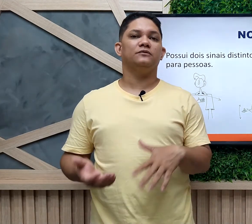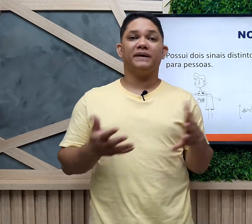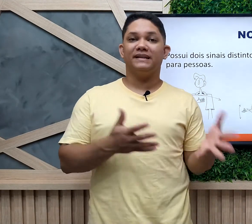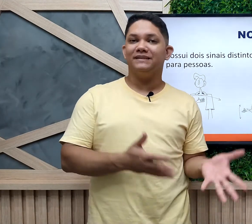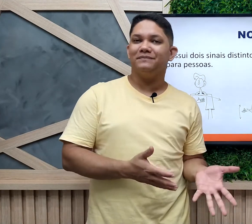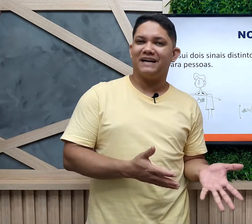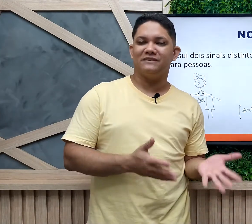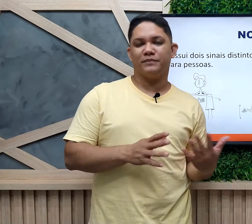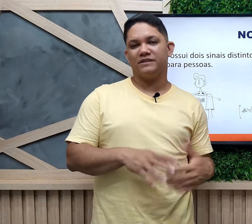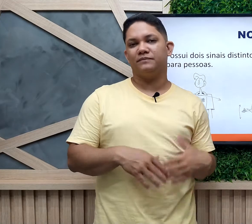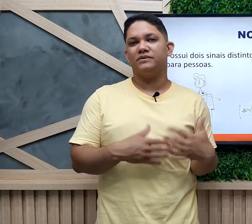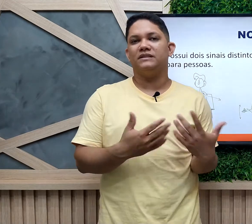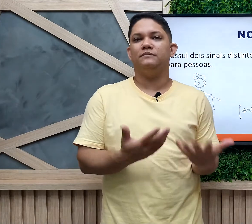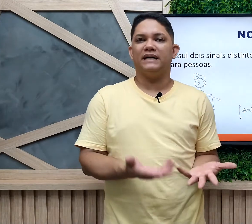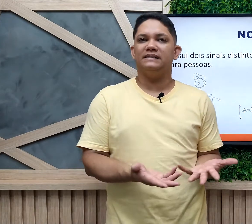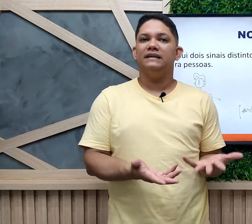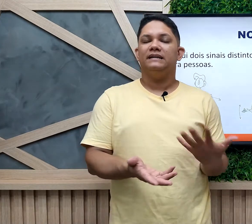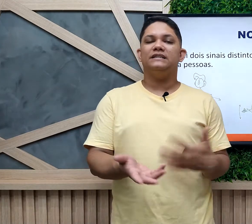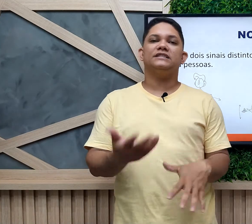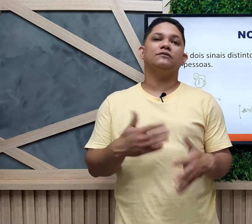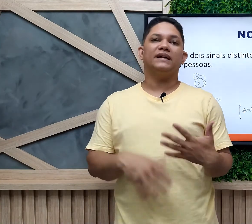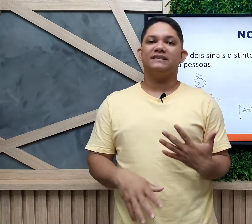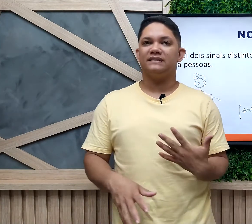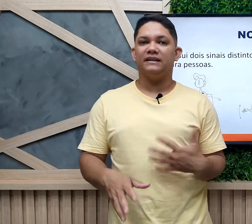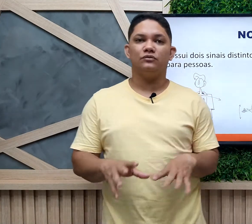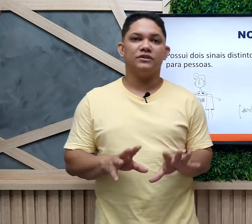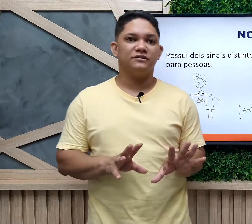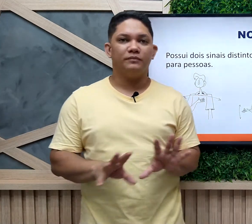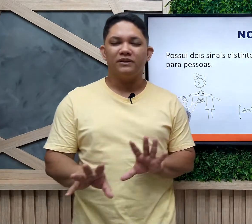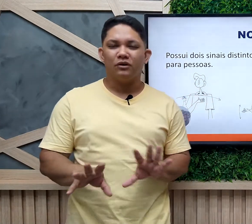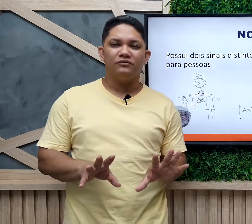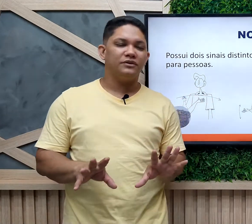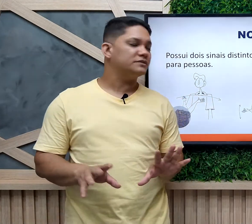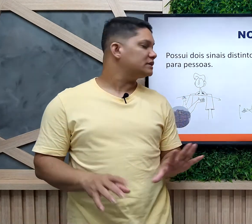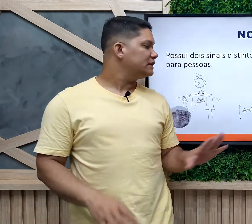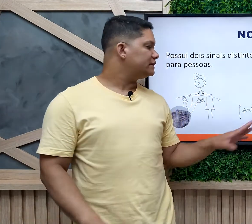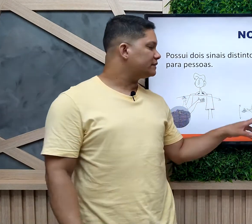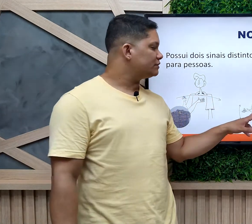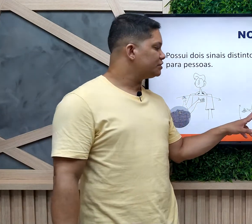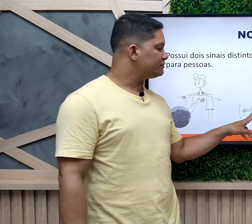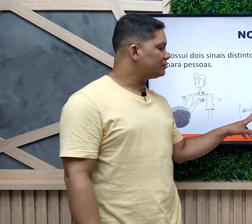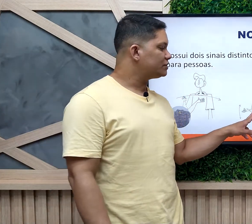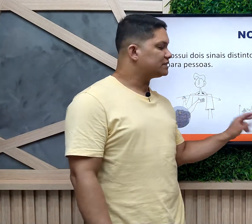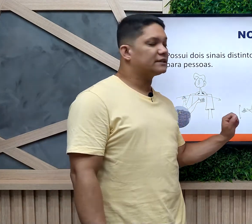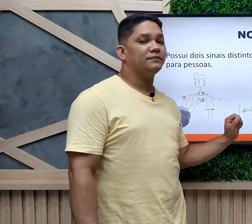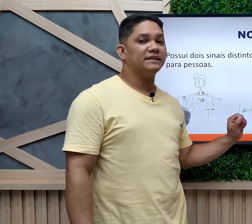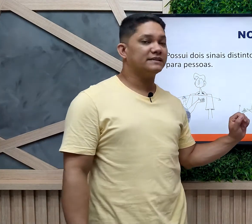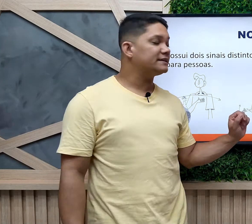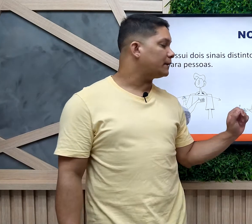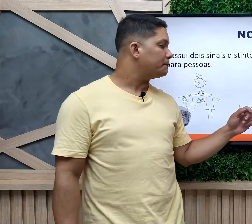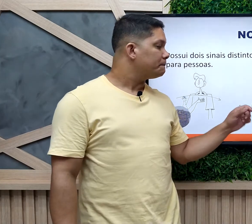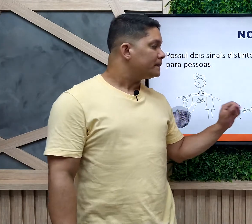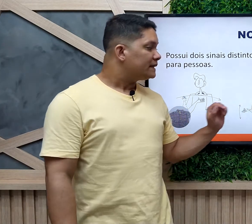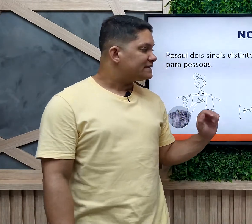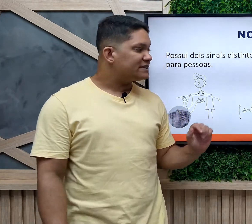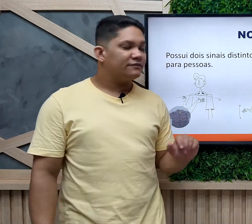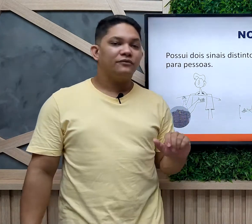para animais, por exemplo, os animais que estão nascendo, que são bem novinhos, então a gente vai utilizar também esse sinal. Se for